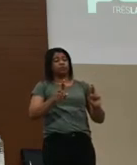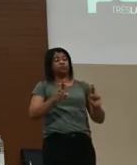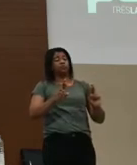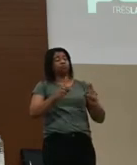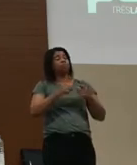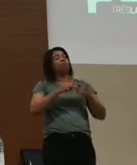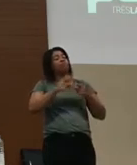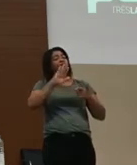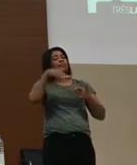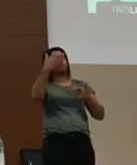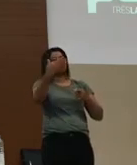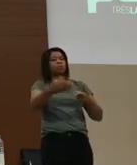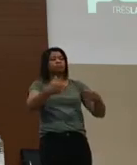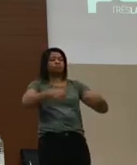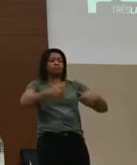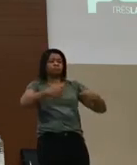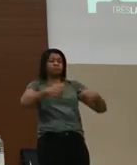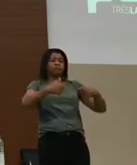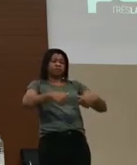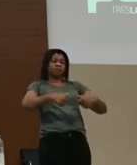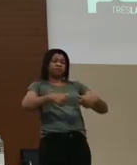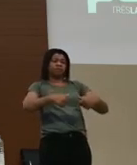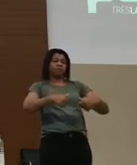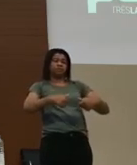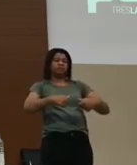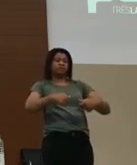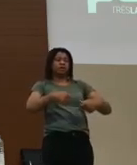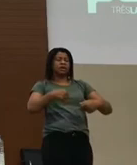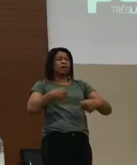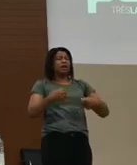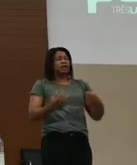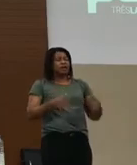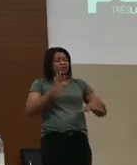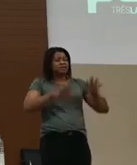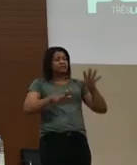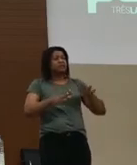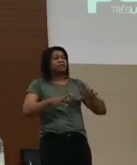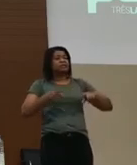Olha, talvez você busque oração essa noite